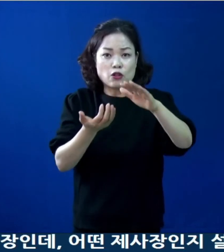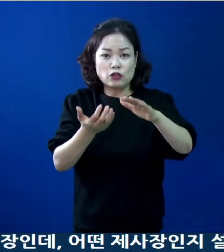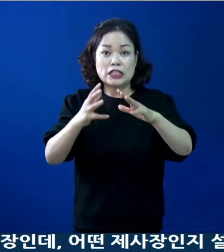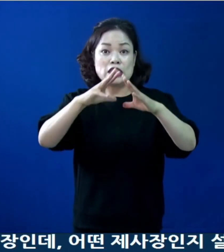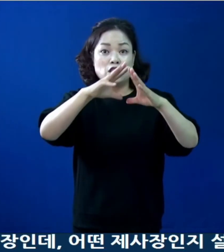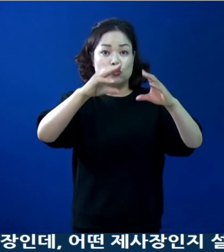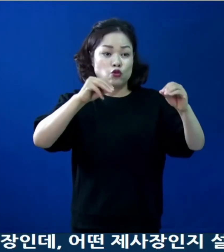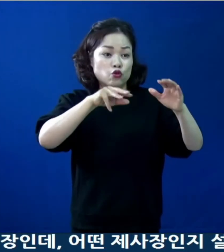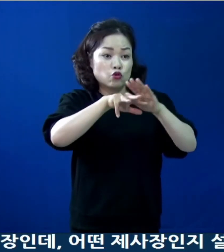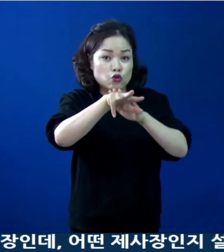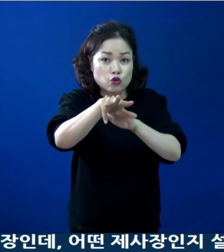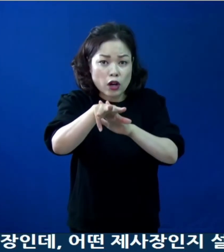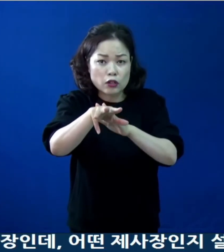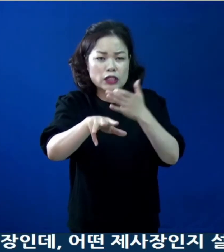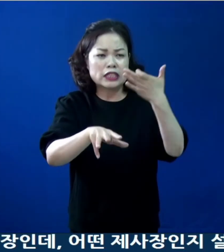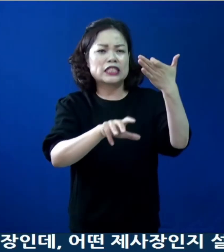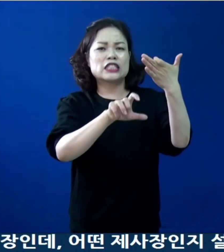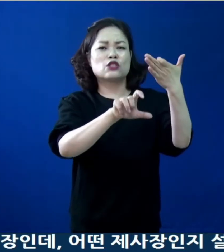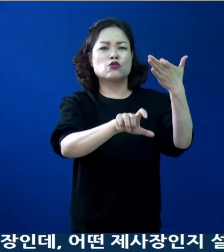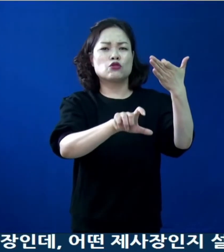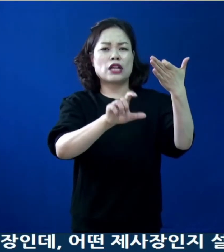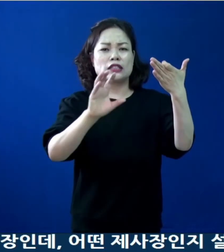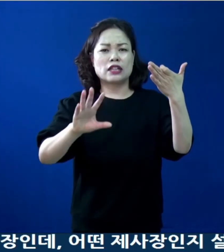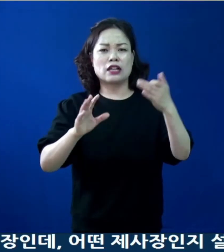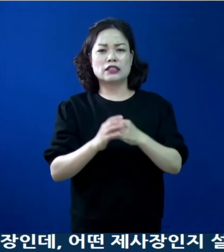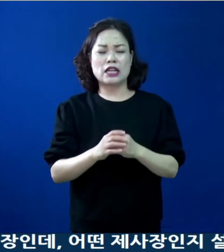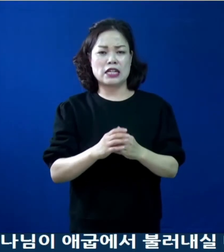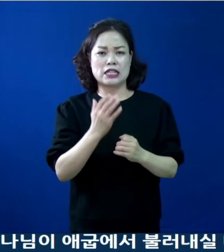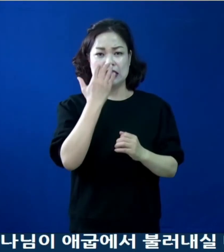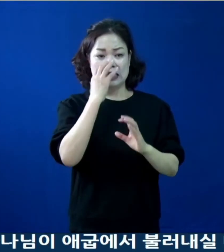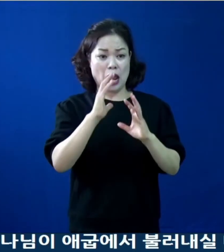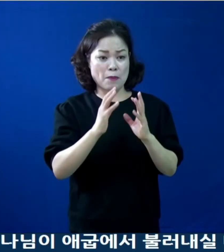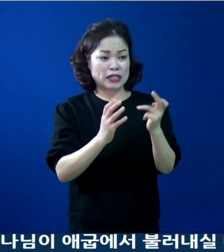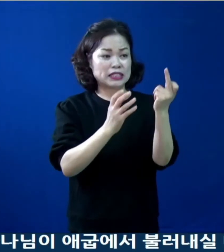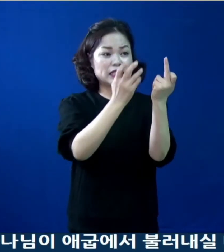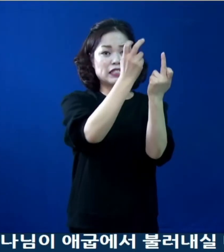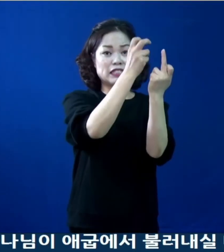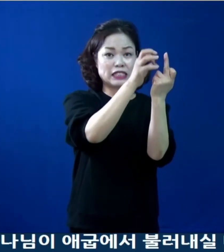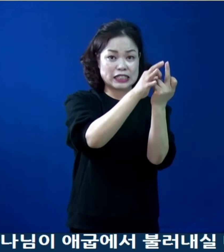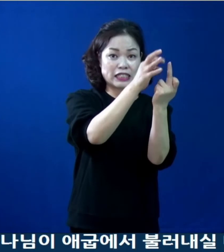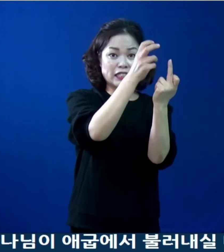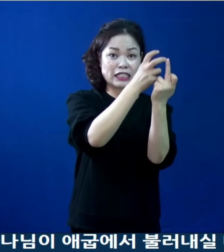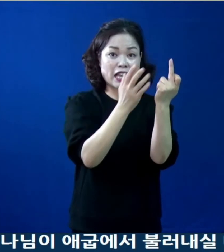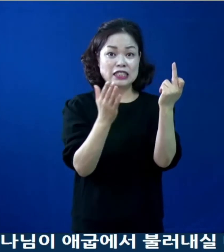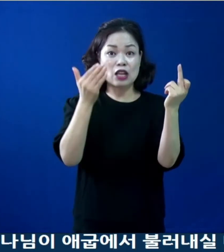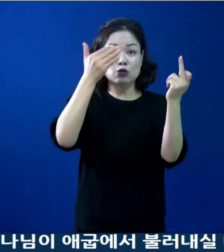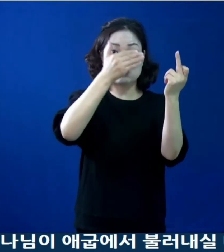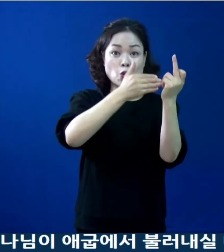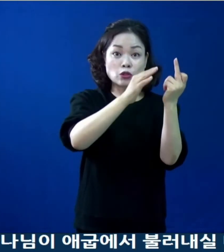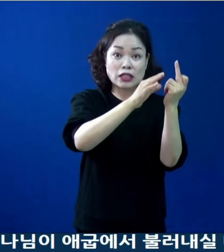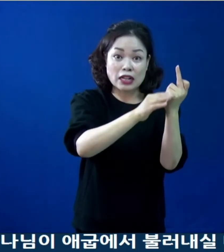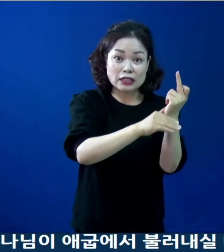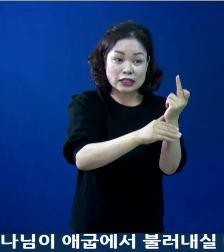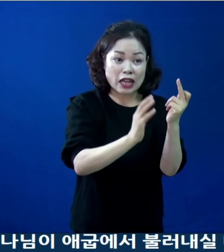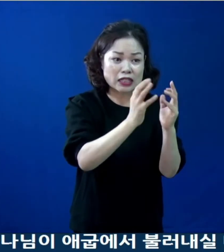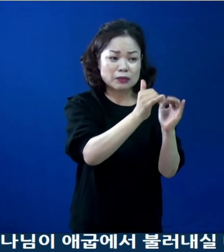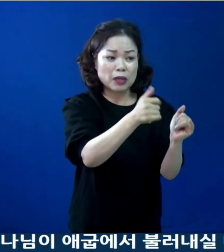출애굽기 19장에서 이스라엘 백성이 시내산에 도착했을 때 그들을 향하여 여호와께서 뭐라고